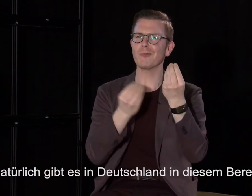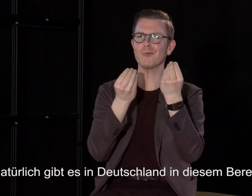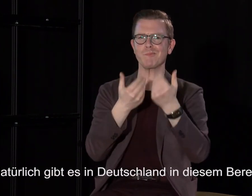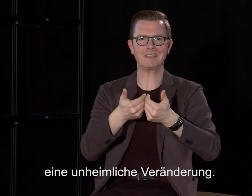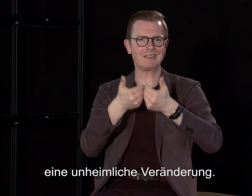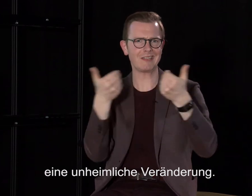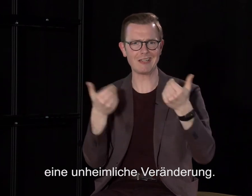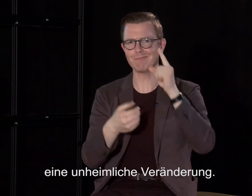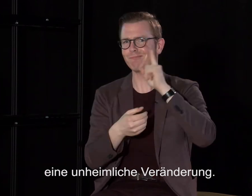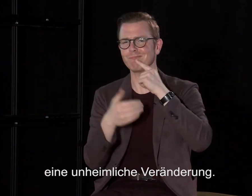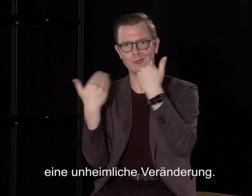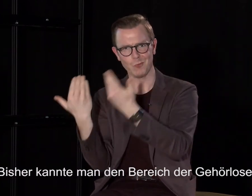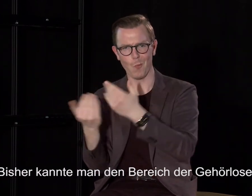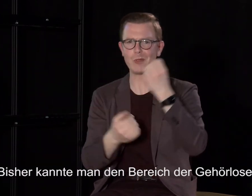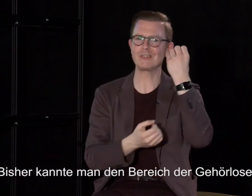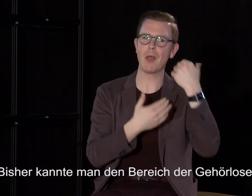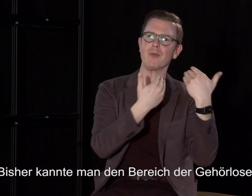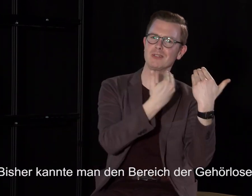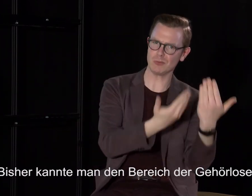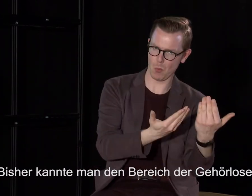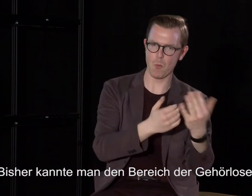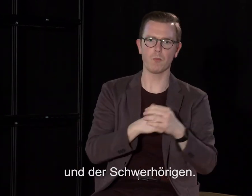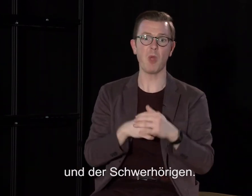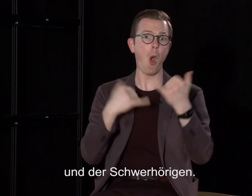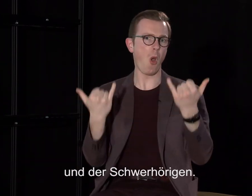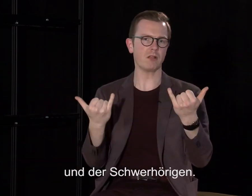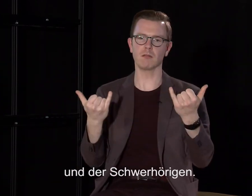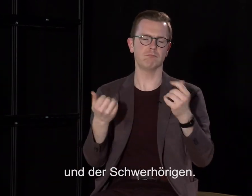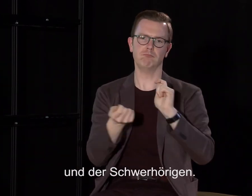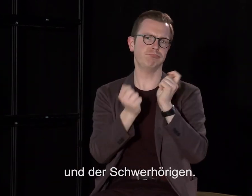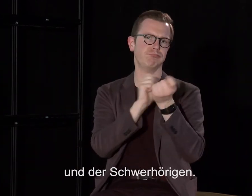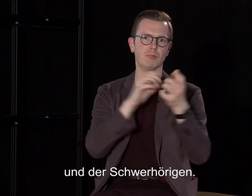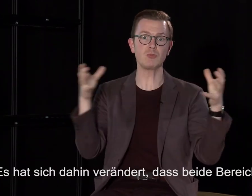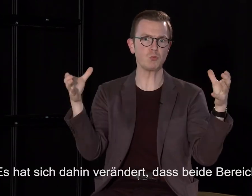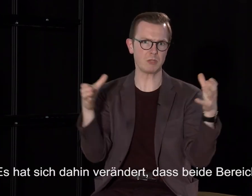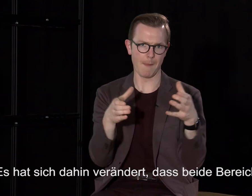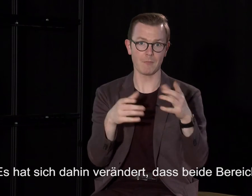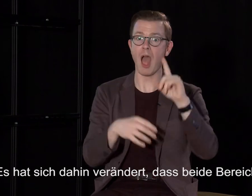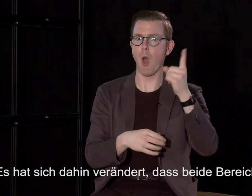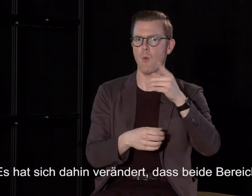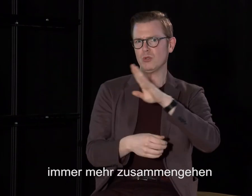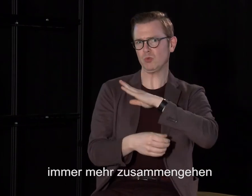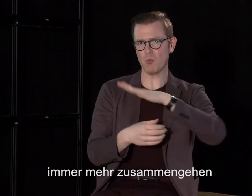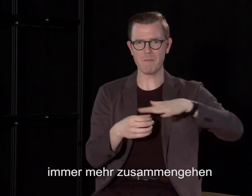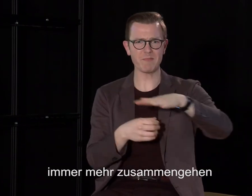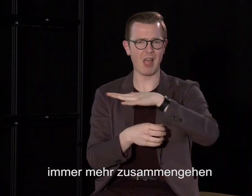unheimliche Veränderung in dem Bereich. Es gab so den Gehörlosenbereich, schwerhörigen Bereich. Und das hat sich dahingehend verändert, dass es natürlich zusammengeht. Und dass in diesem